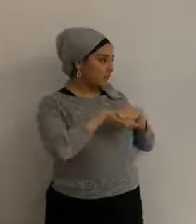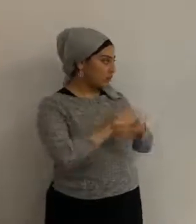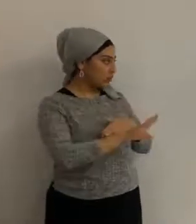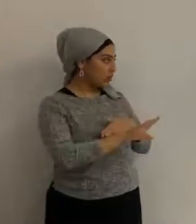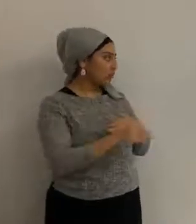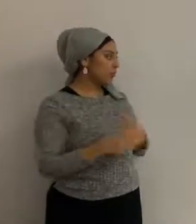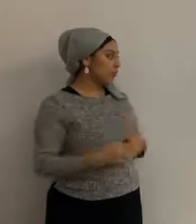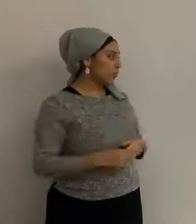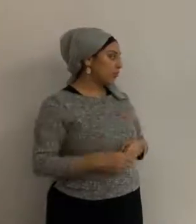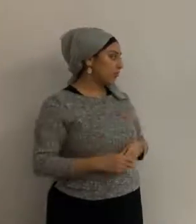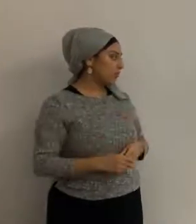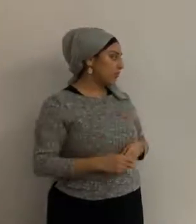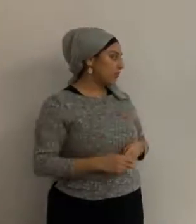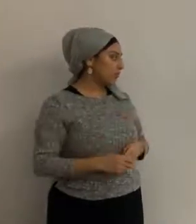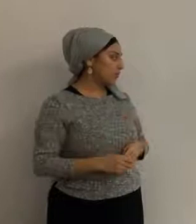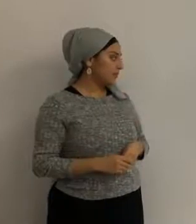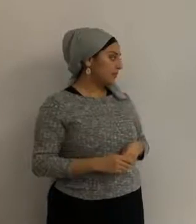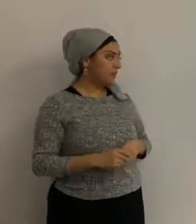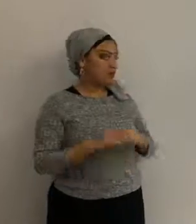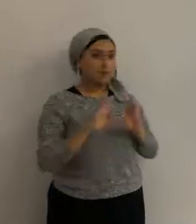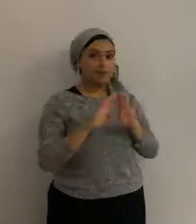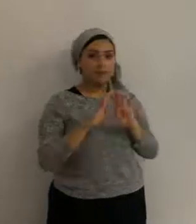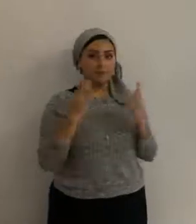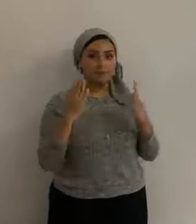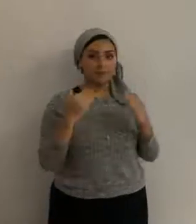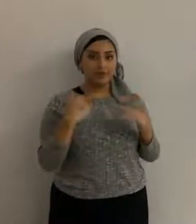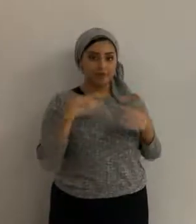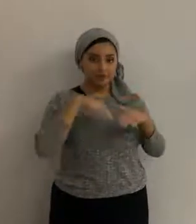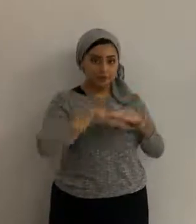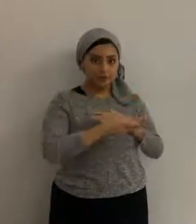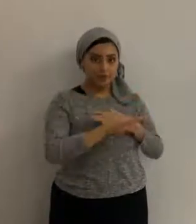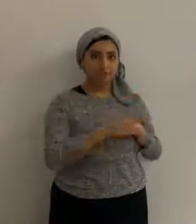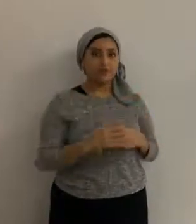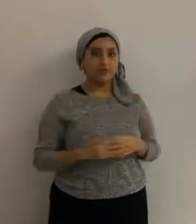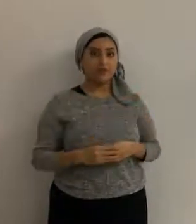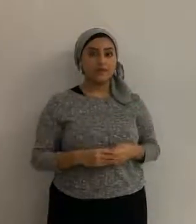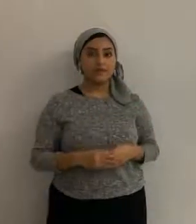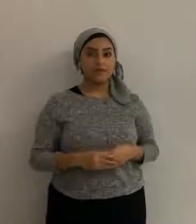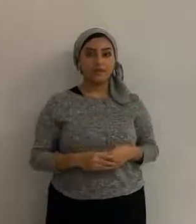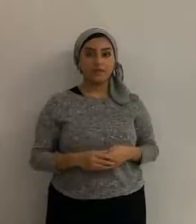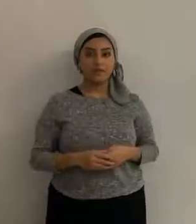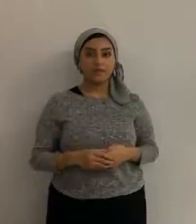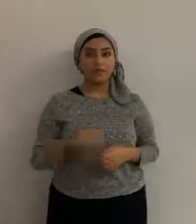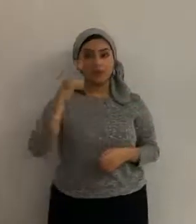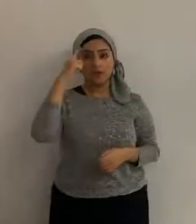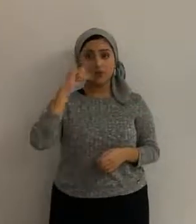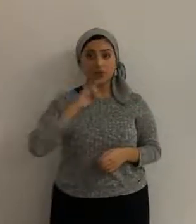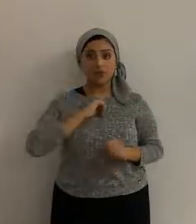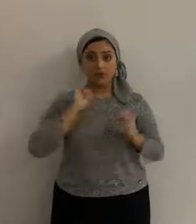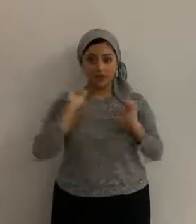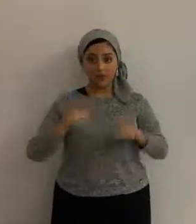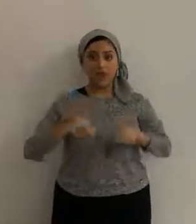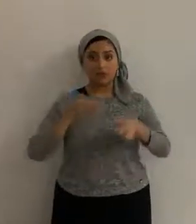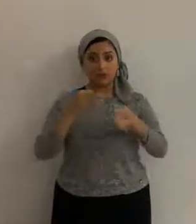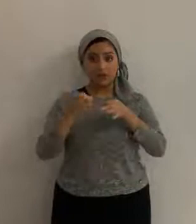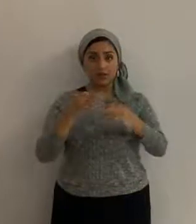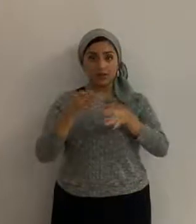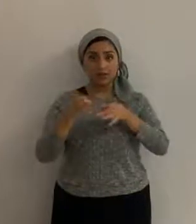Gate o Puerta del Estiércol. Ahora, para poder explicar, una vez que nuestro